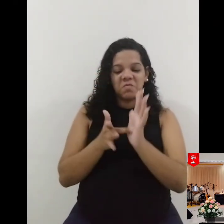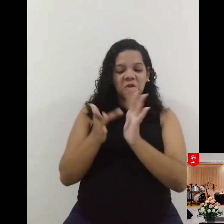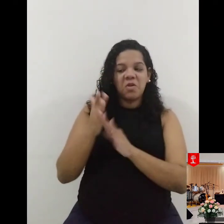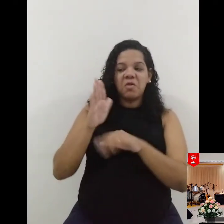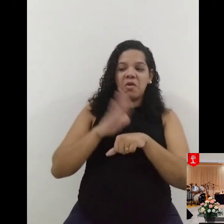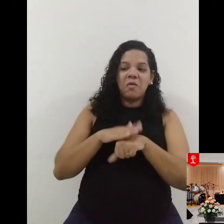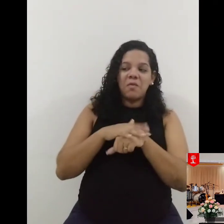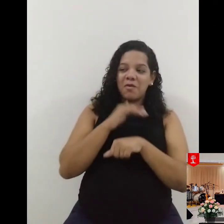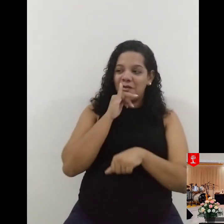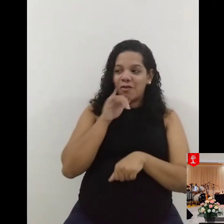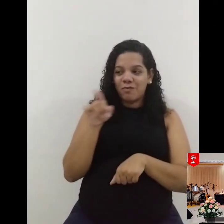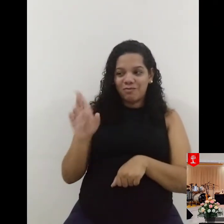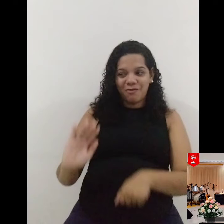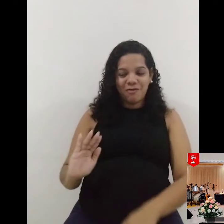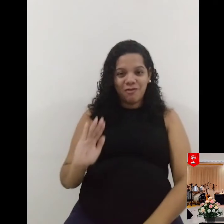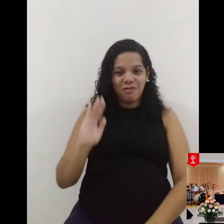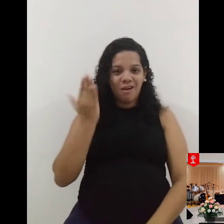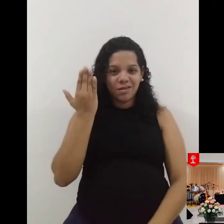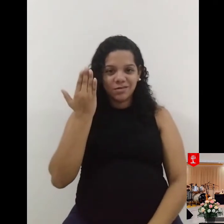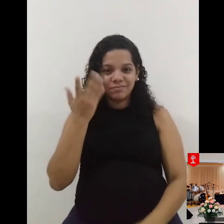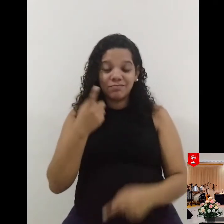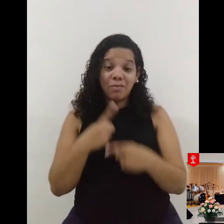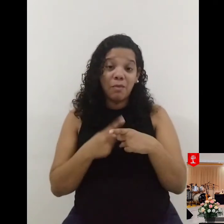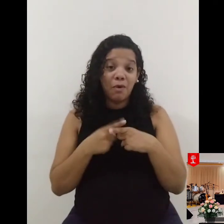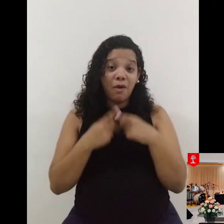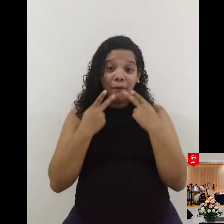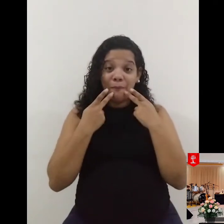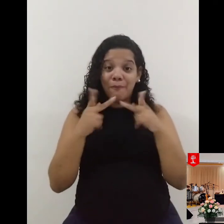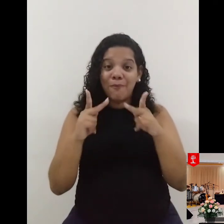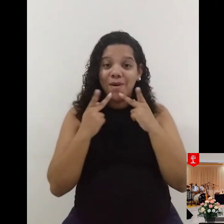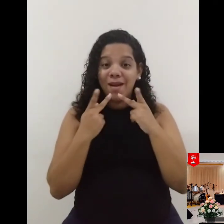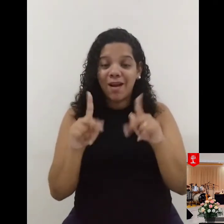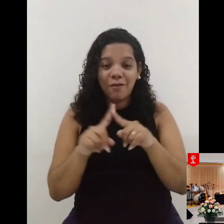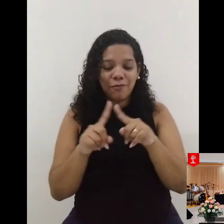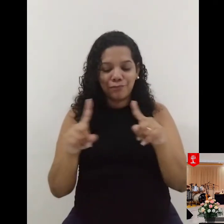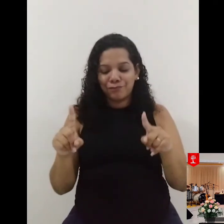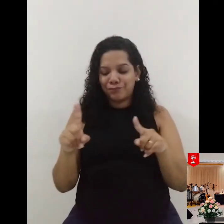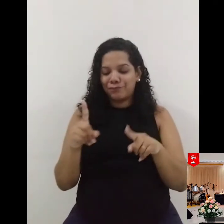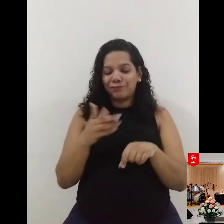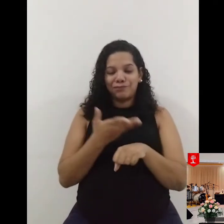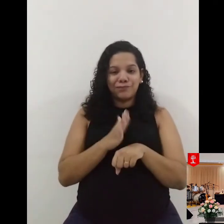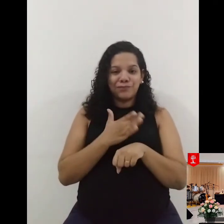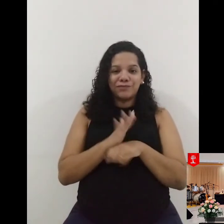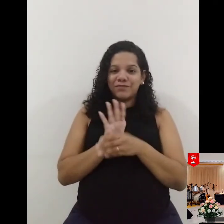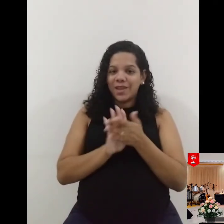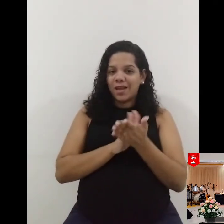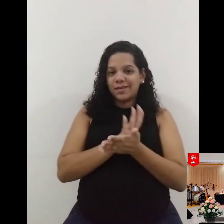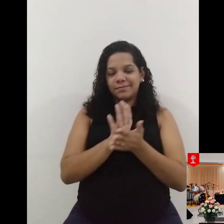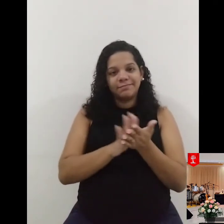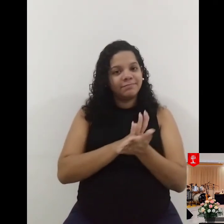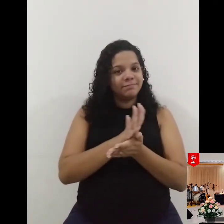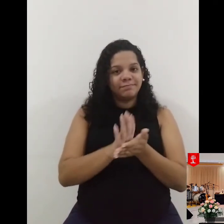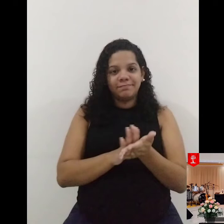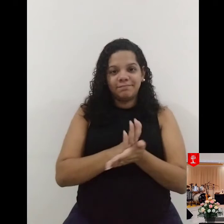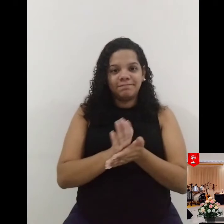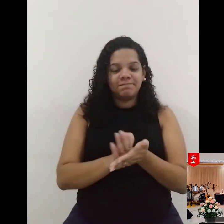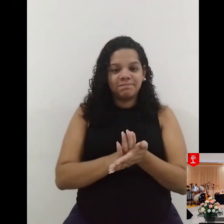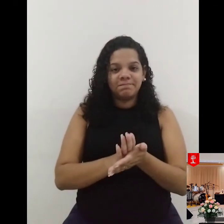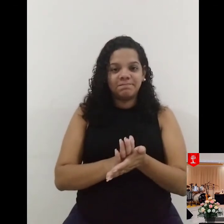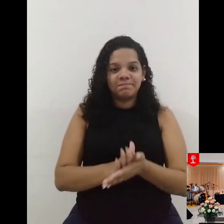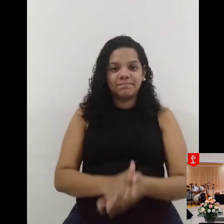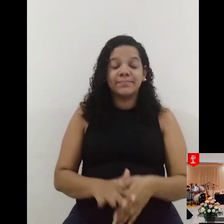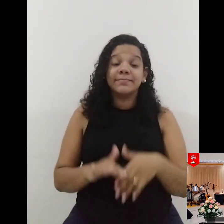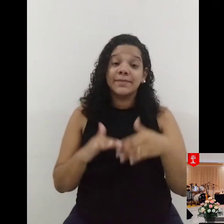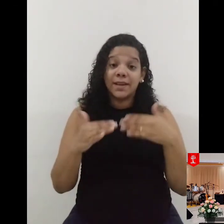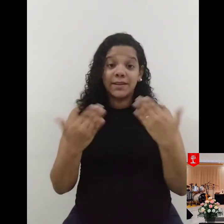O outro personagem no texto é o publicano. Quem eram os publicanos? Publicanos